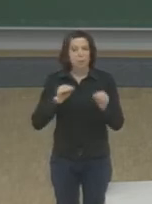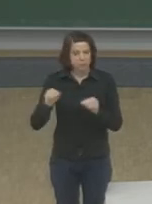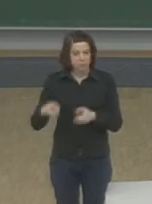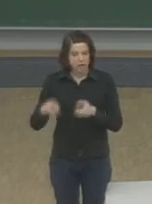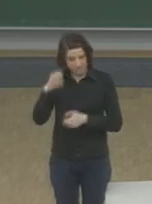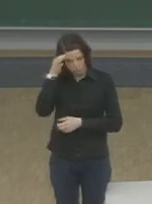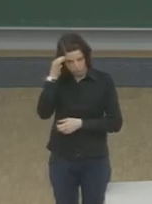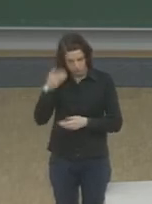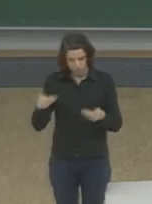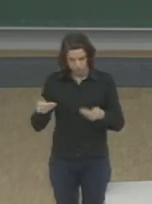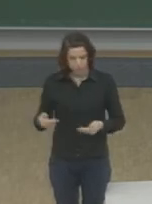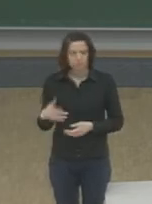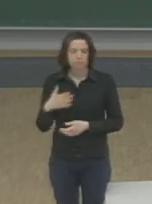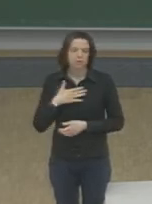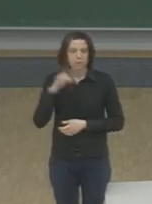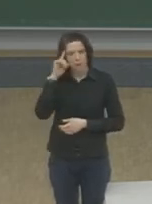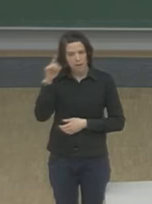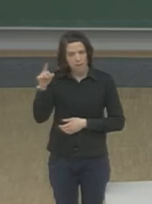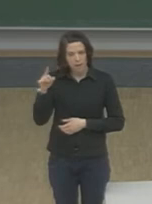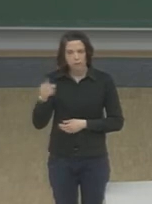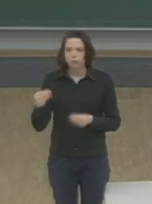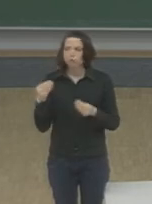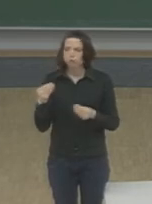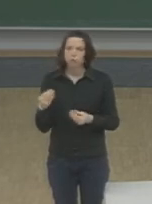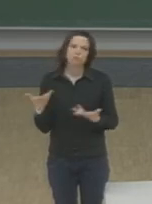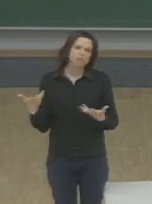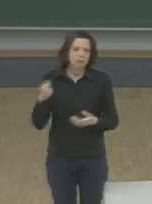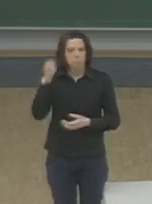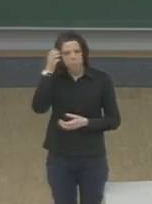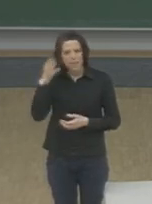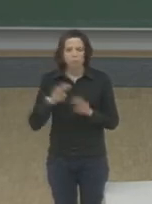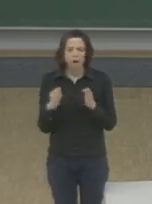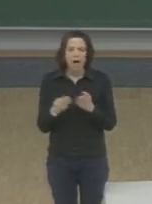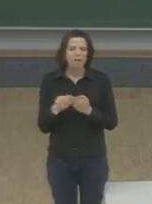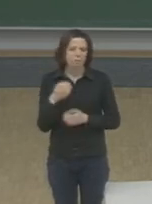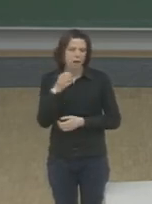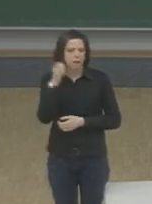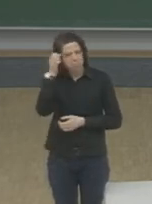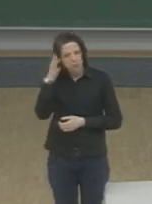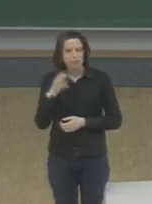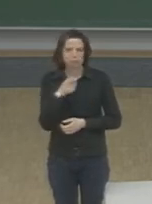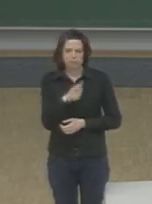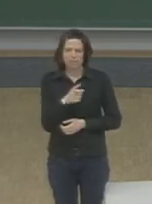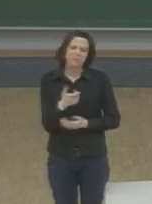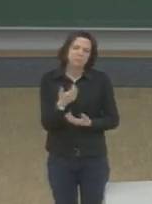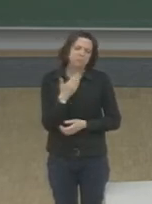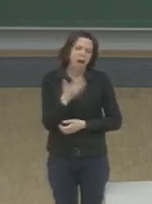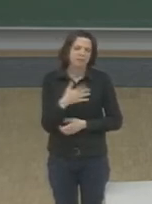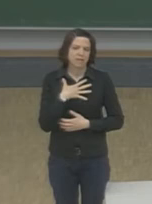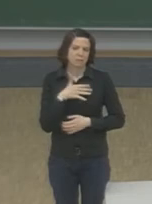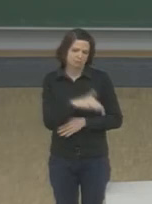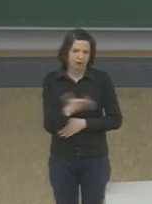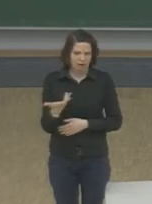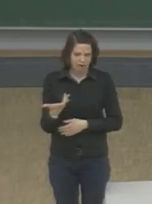meinem Eindruck nach eine sehr ausgeprägte Hassliebe zum Bildungs- und Allgemeinbildungsbegriff entwickelt, ihn immer mal wieder auf die